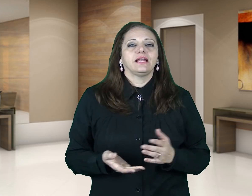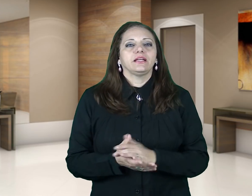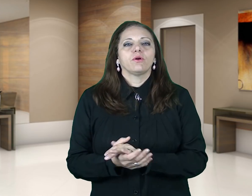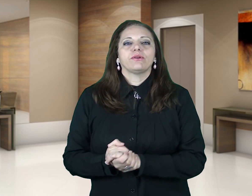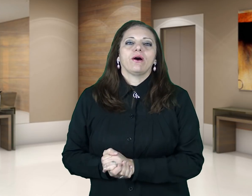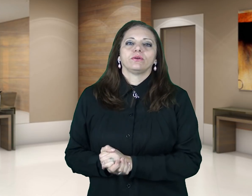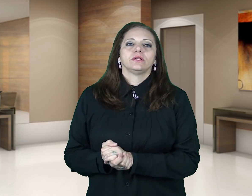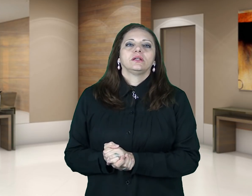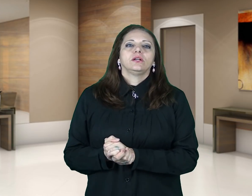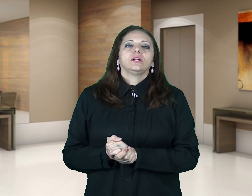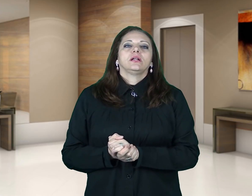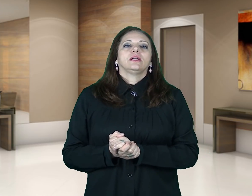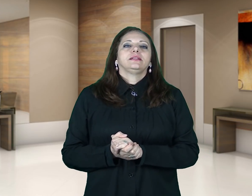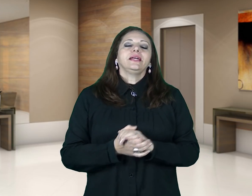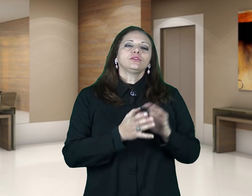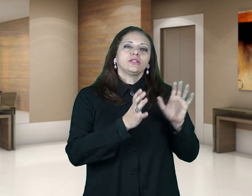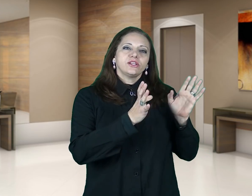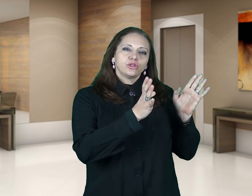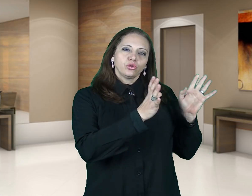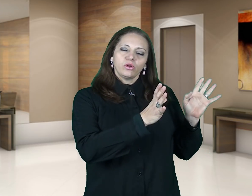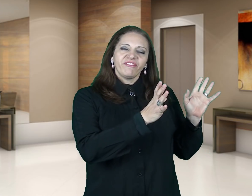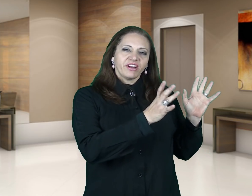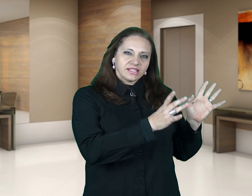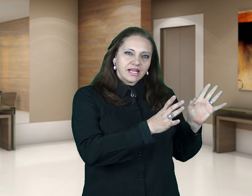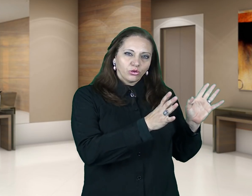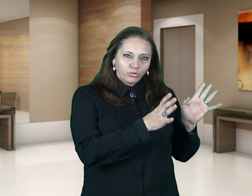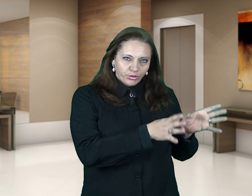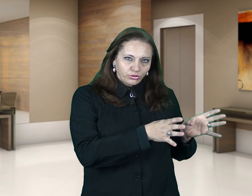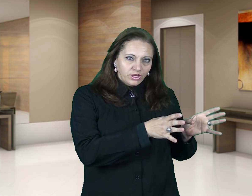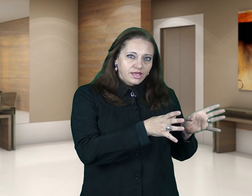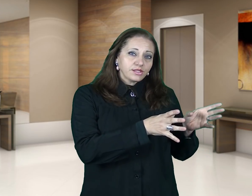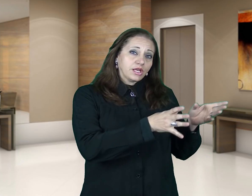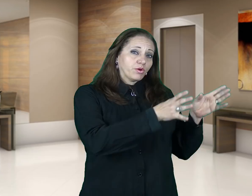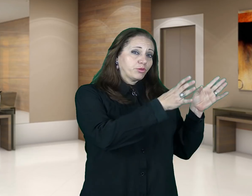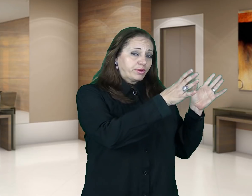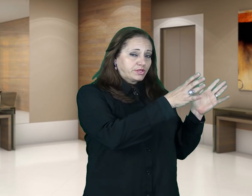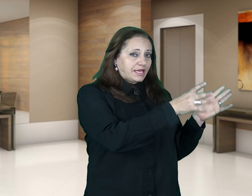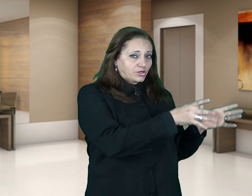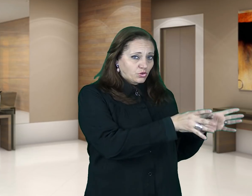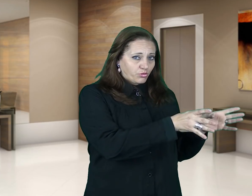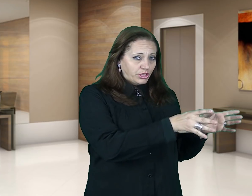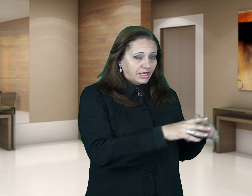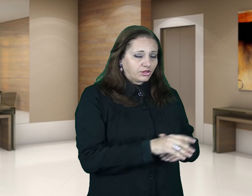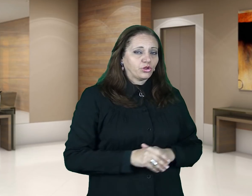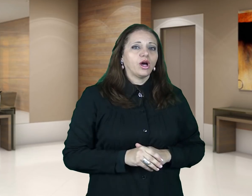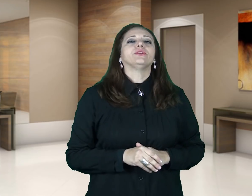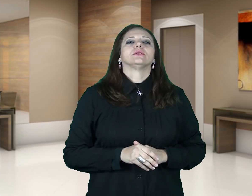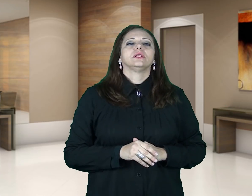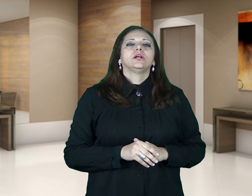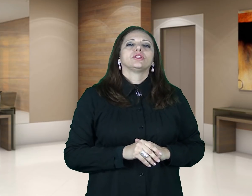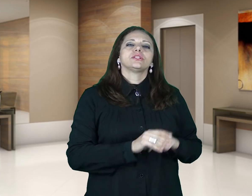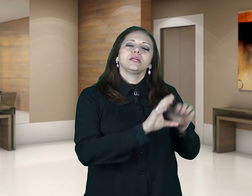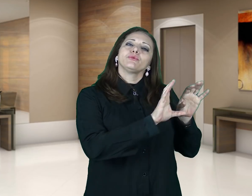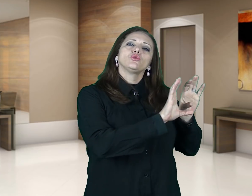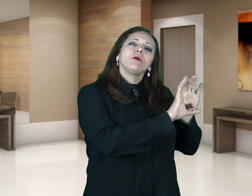sinalizada da língua oral? Dentro da estrutura frasal do português, enquanto processo comunicatório, nós temos